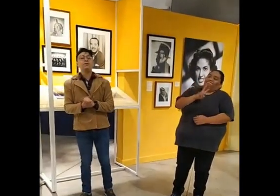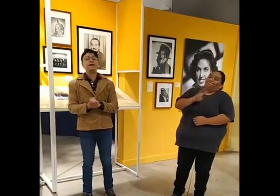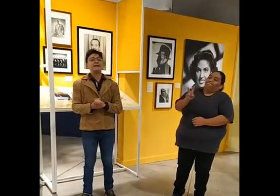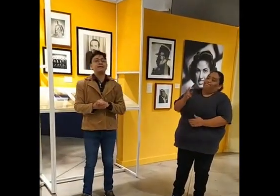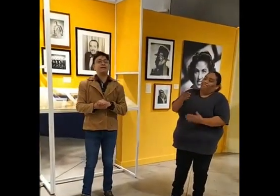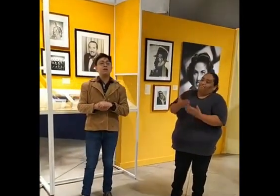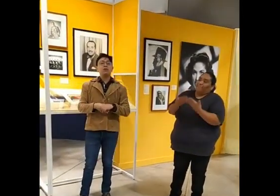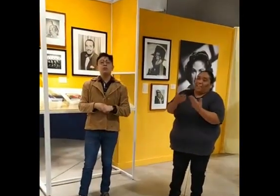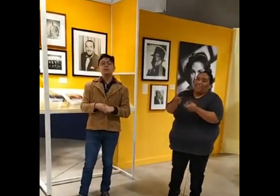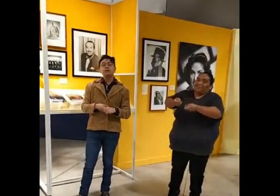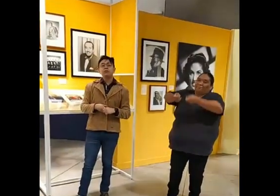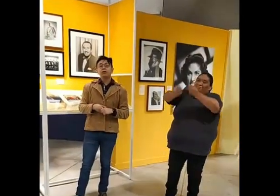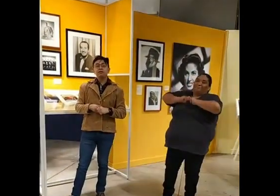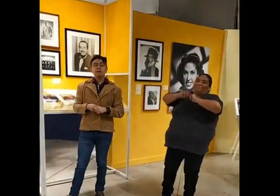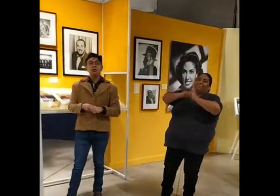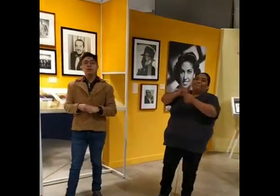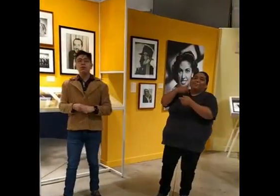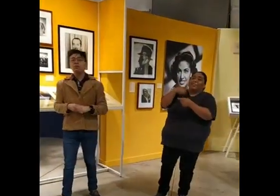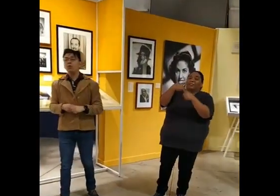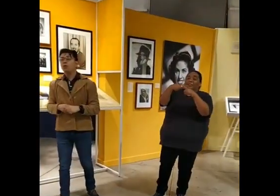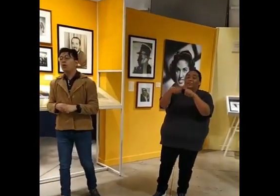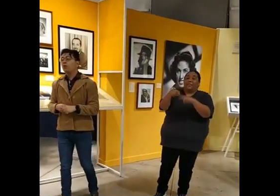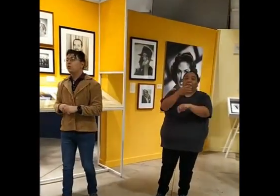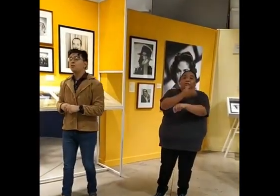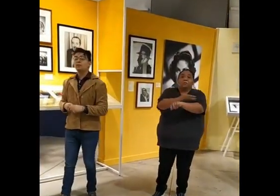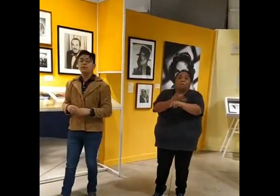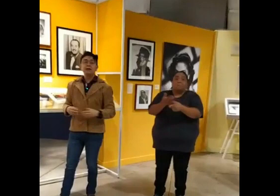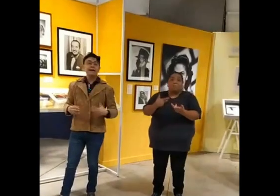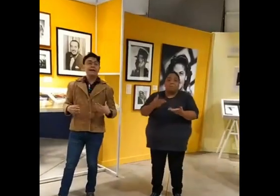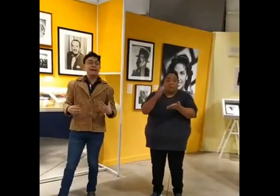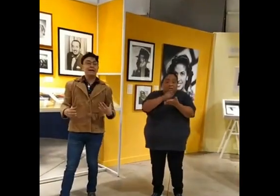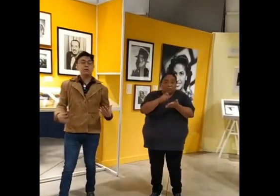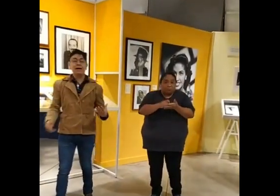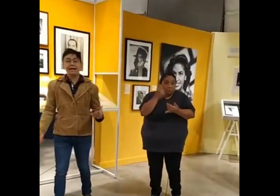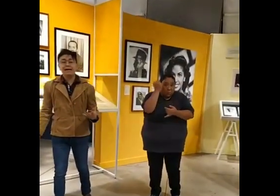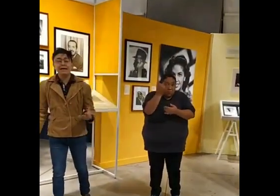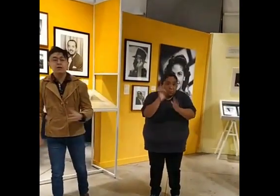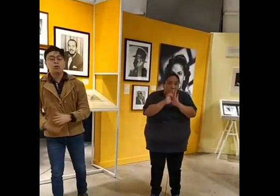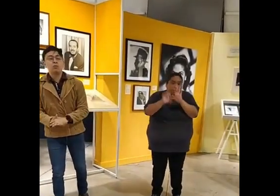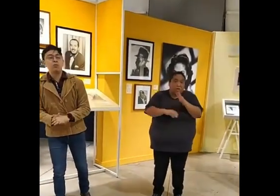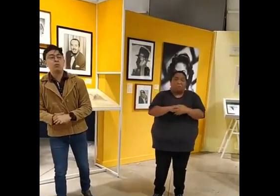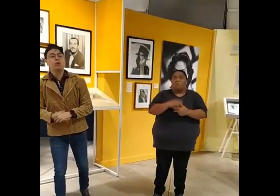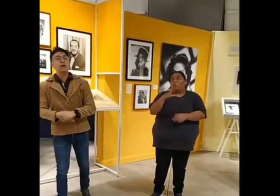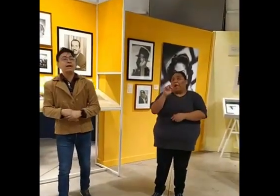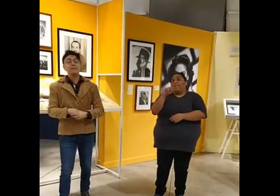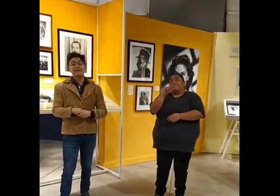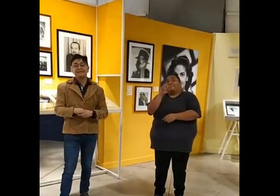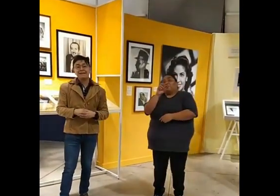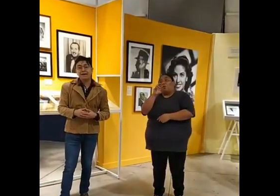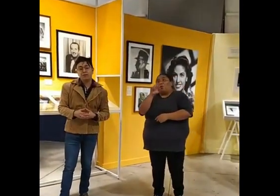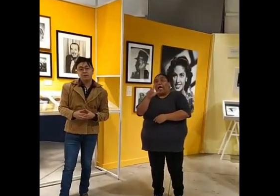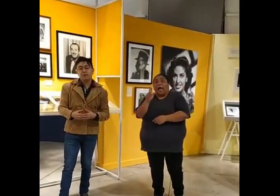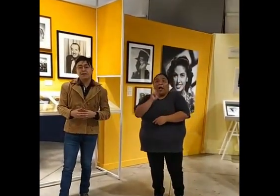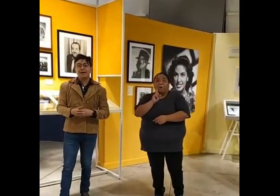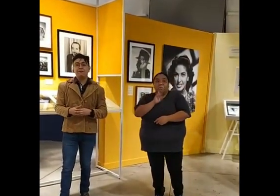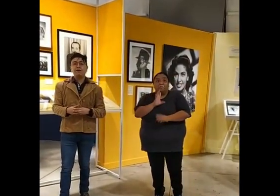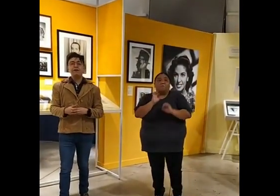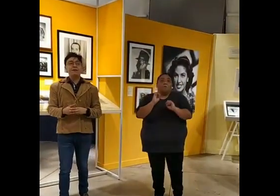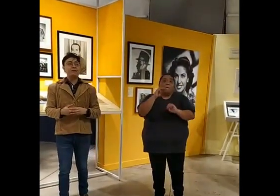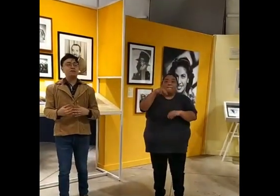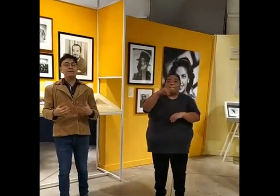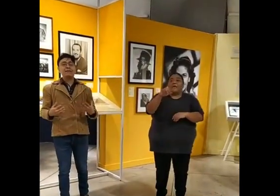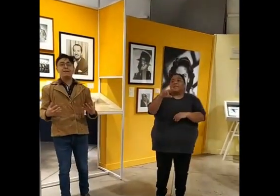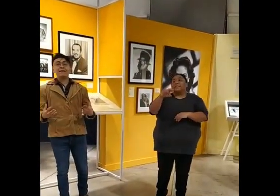por diferentes compositores como, como Cantoral, como Manzanero, que